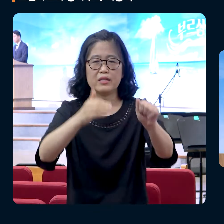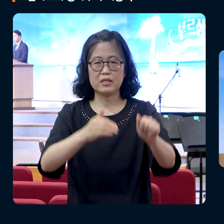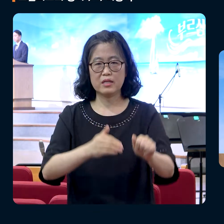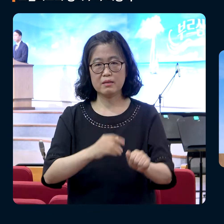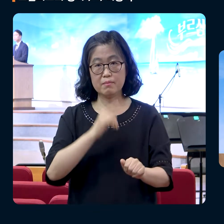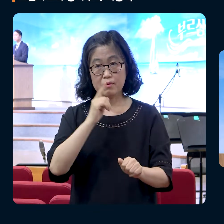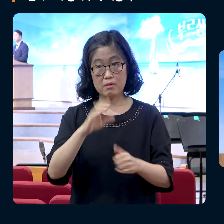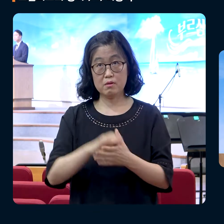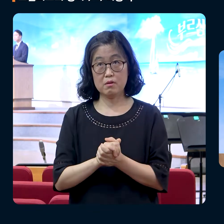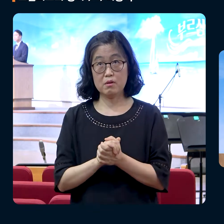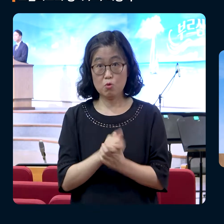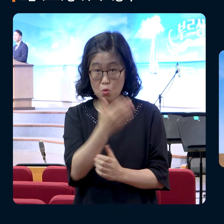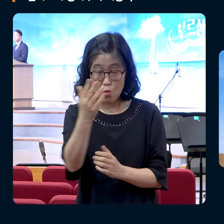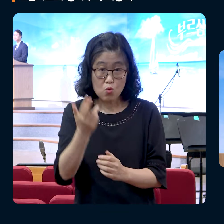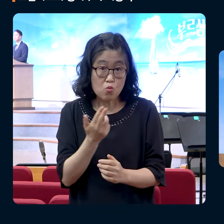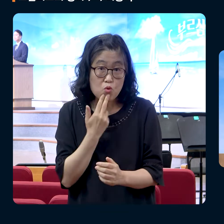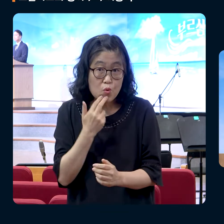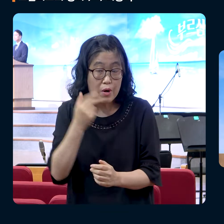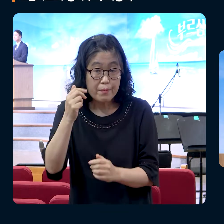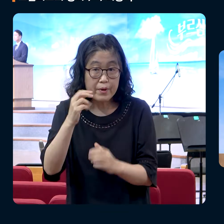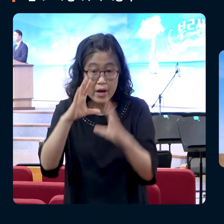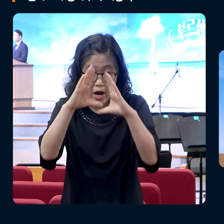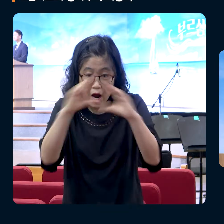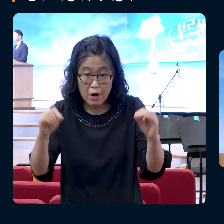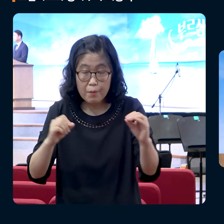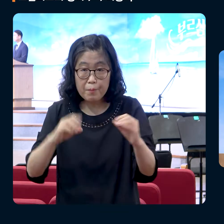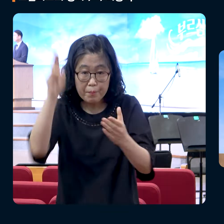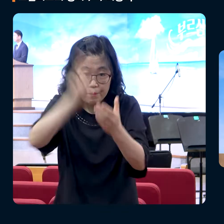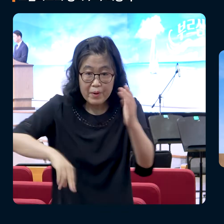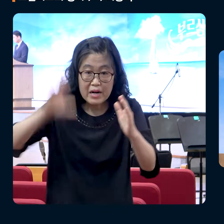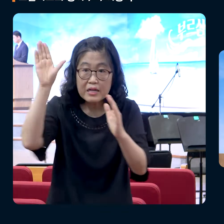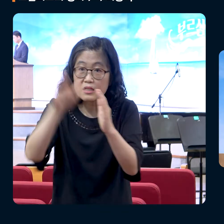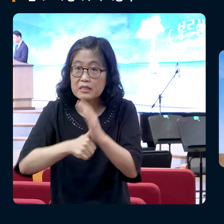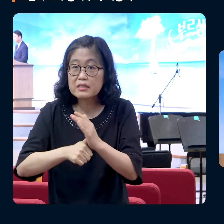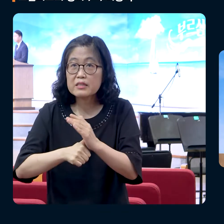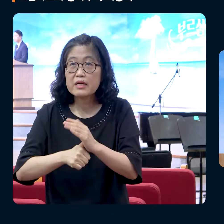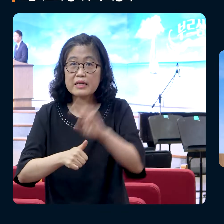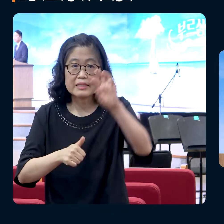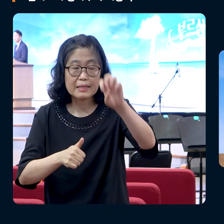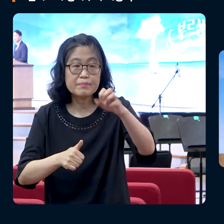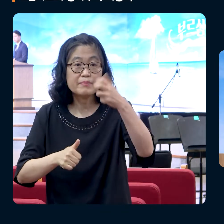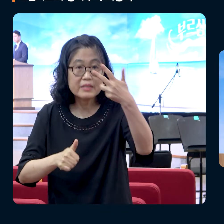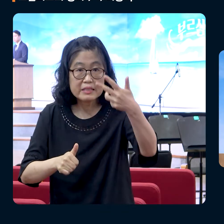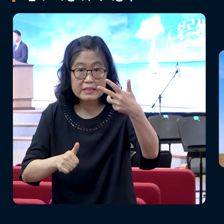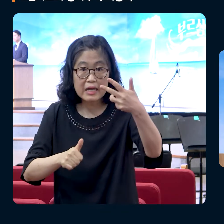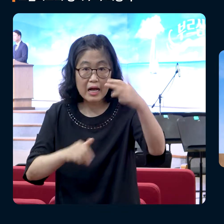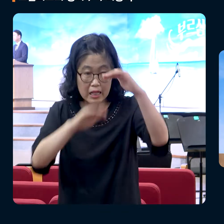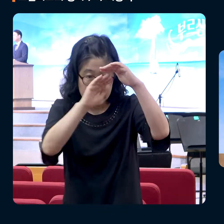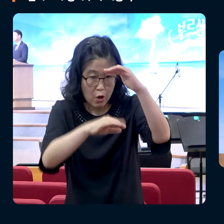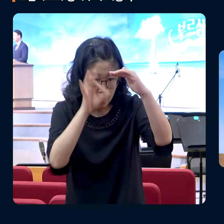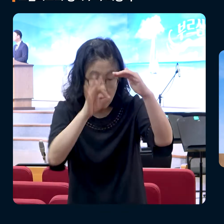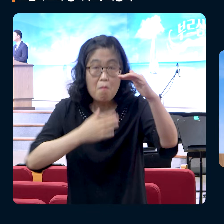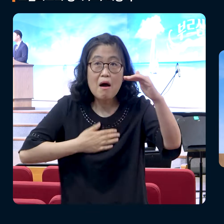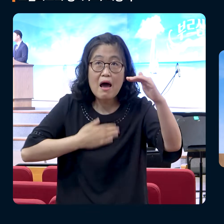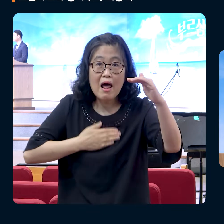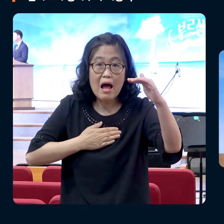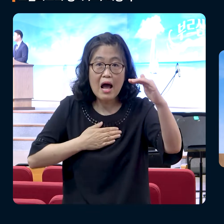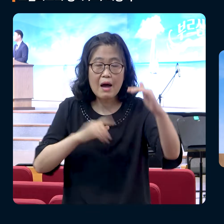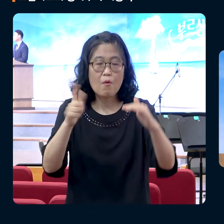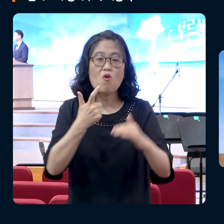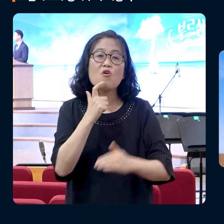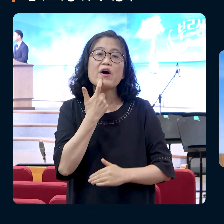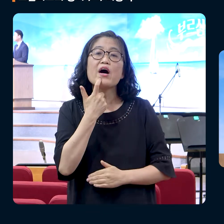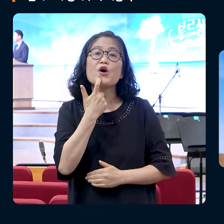것입니다. 여러분, 요셉이 애굽에 팔려가는 사건은 창세기 37장에 등장합니다. 하루는